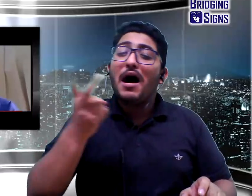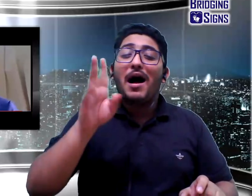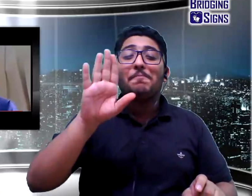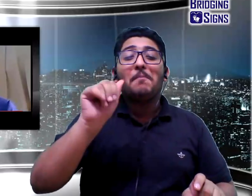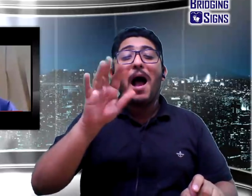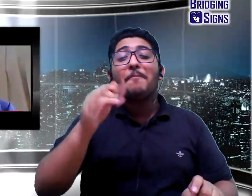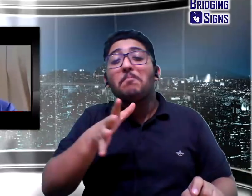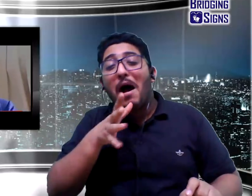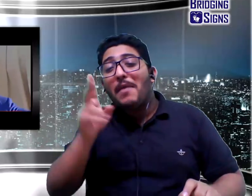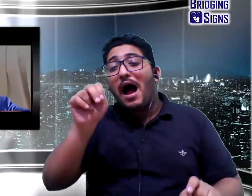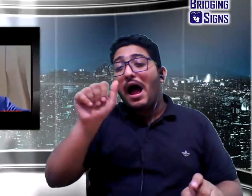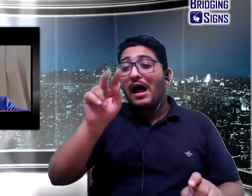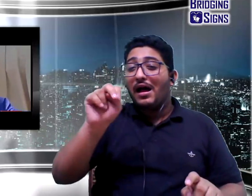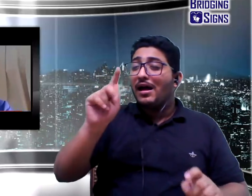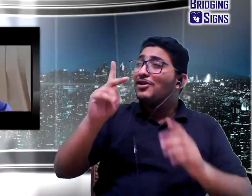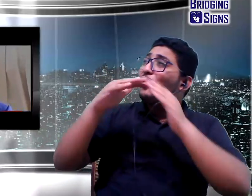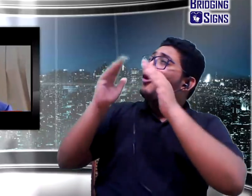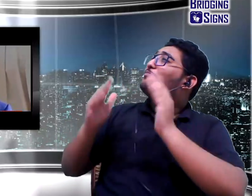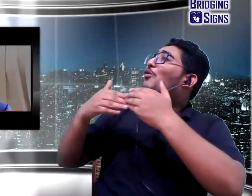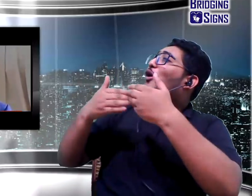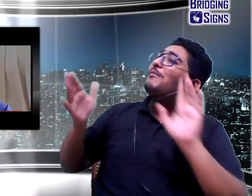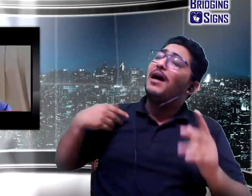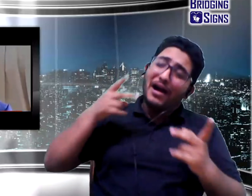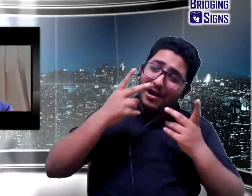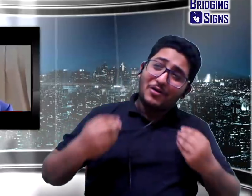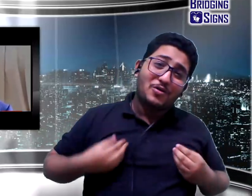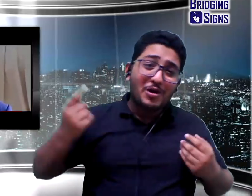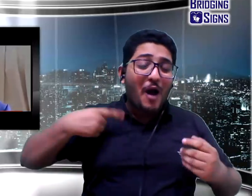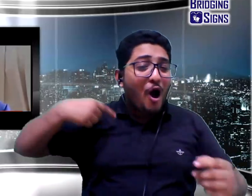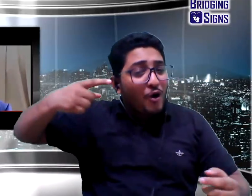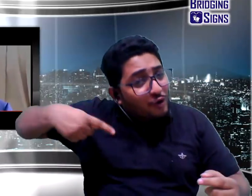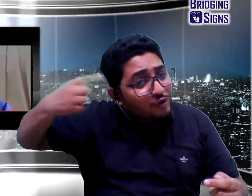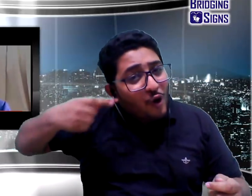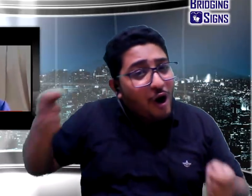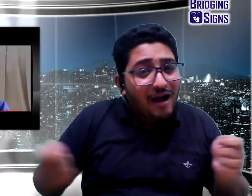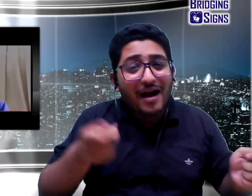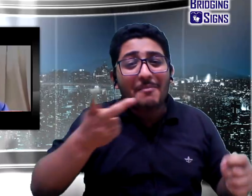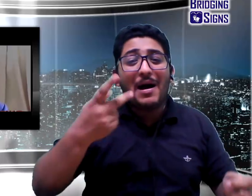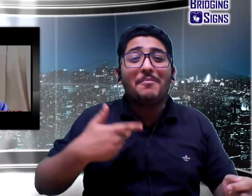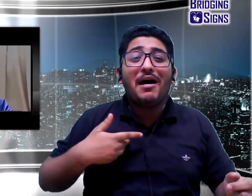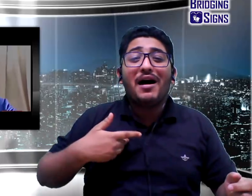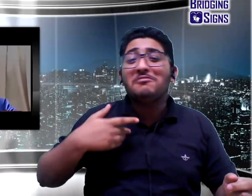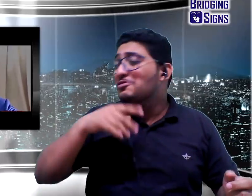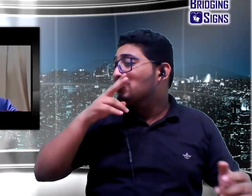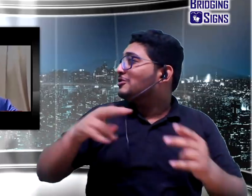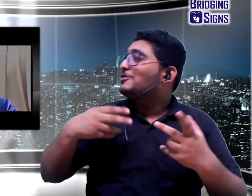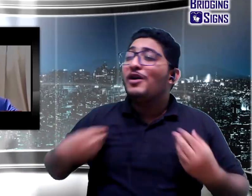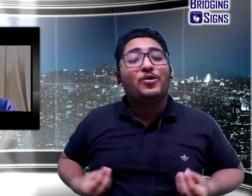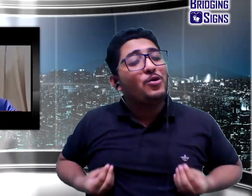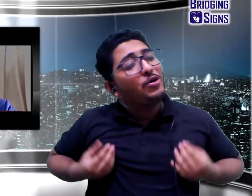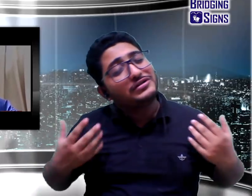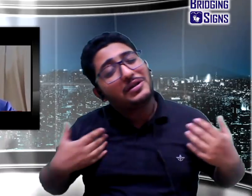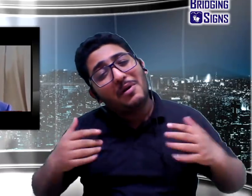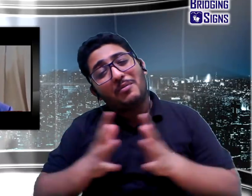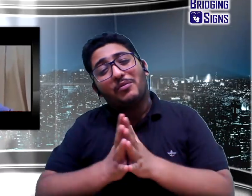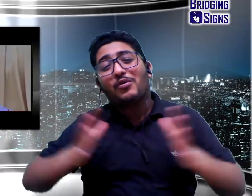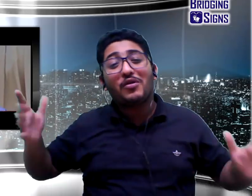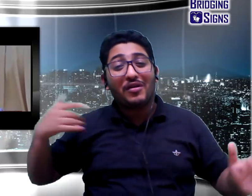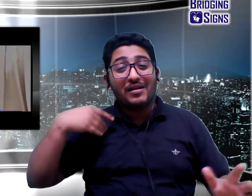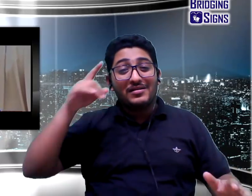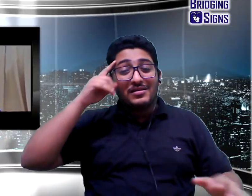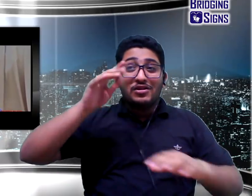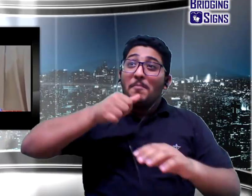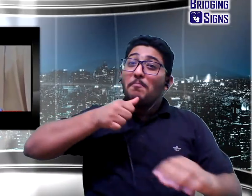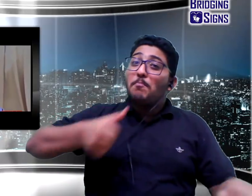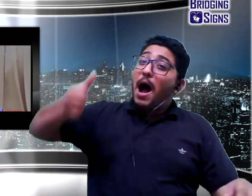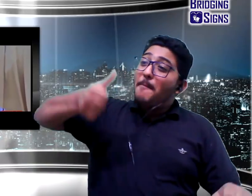नानक, जिन्नी इज्जत तू इस नौकर नूं अपने कुकर नूं दित्ती, मैं खाबां च सोच नहीं सी सकदा। चार पीढ़ियां